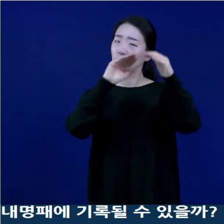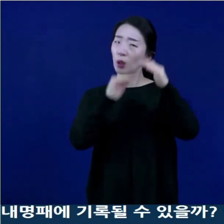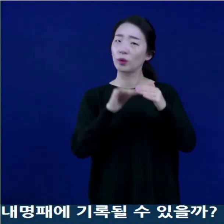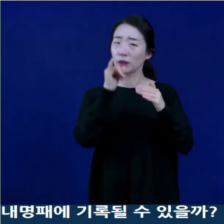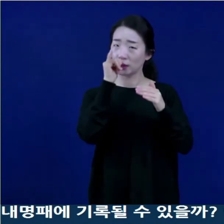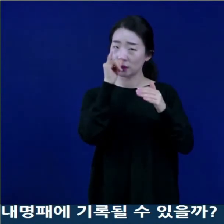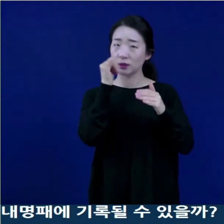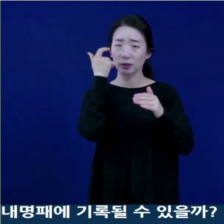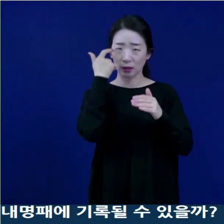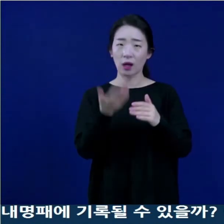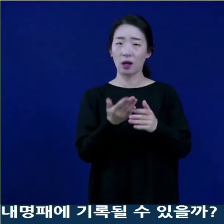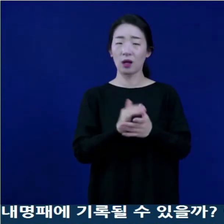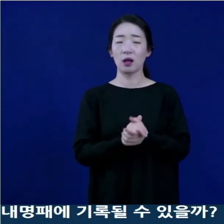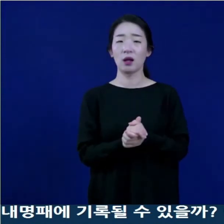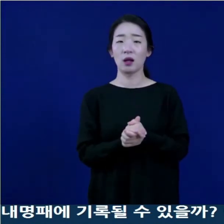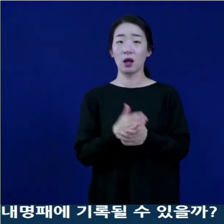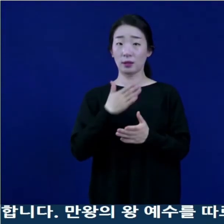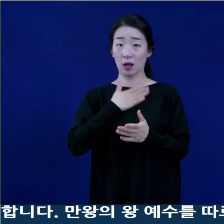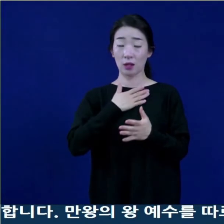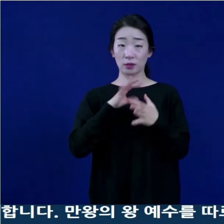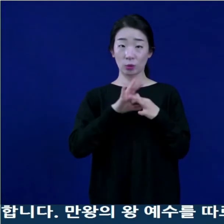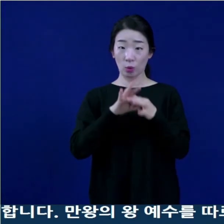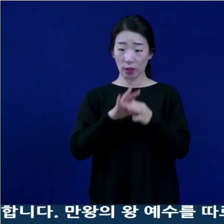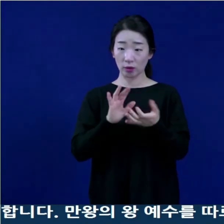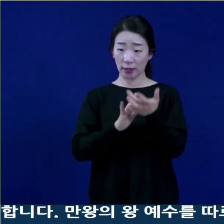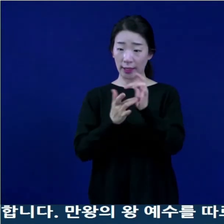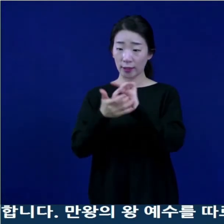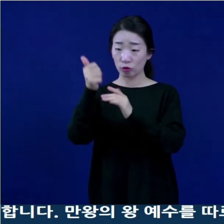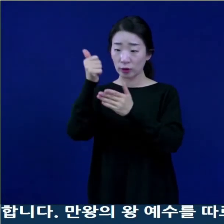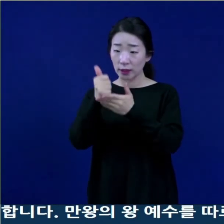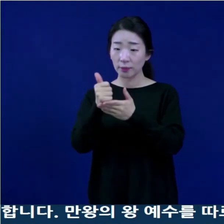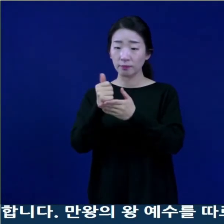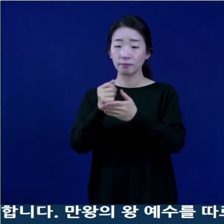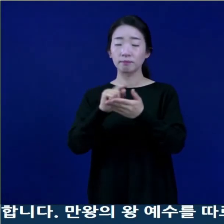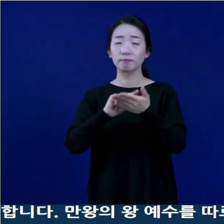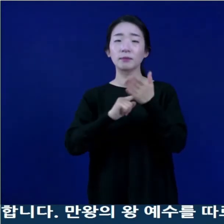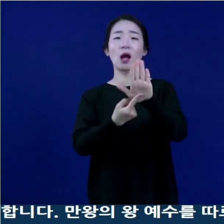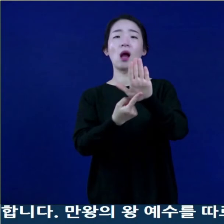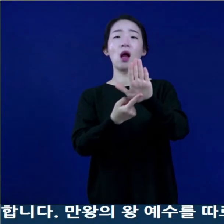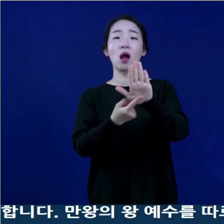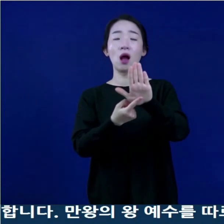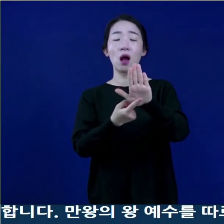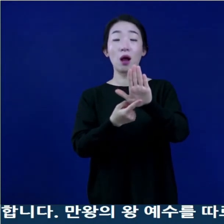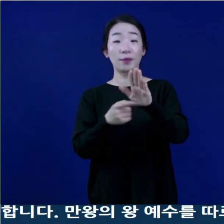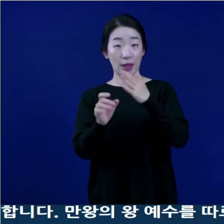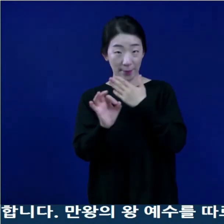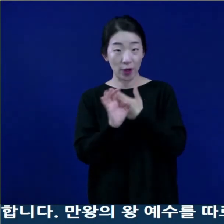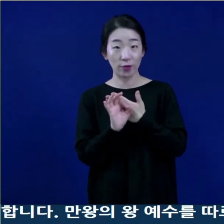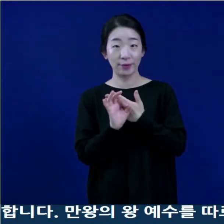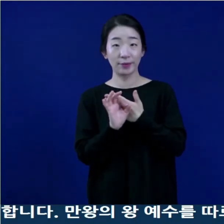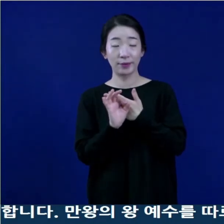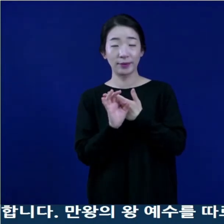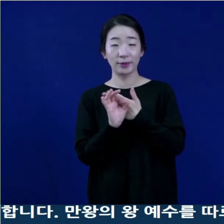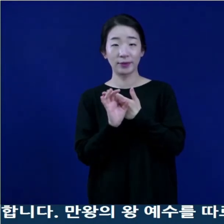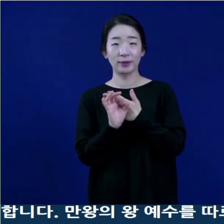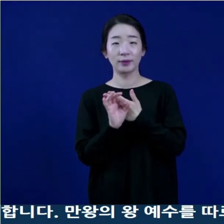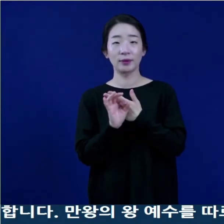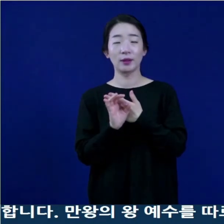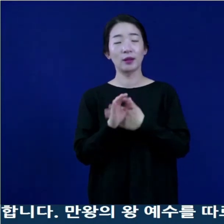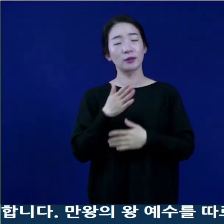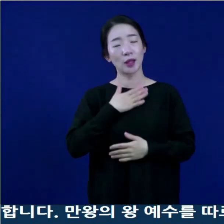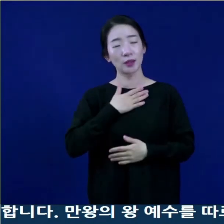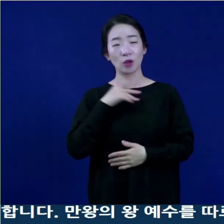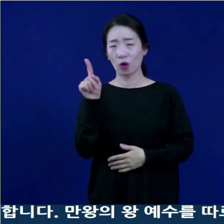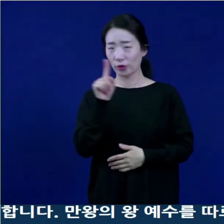된다면, 나를 통해서 예수님이 드러나는 명패가 된다면, 그러기를 원한다면 나는